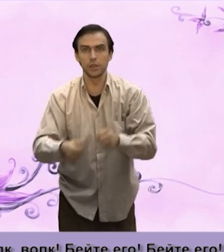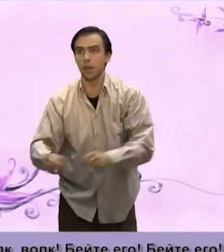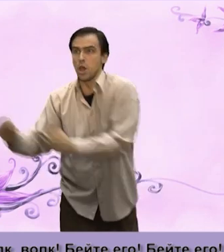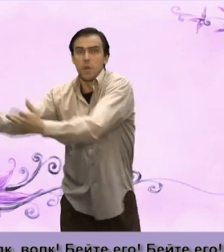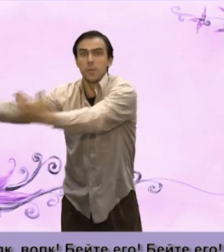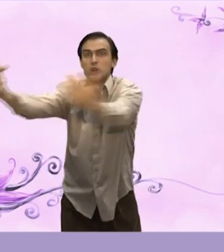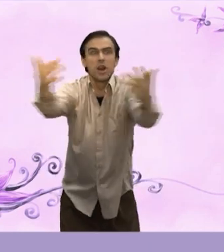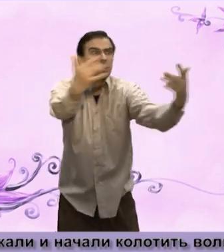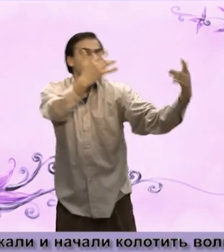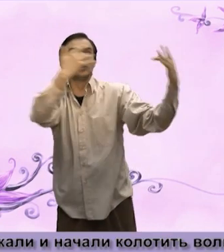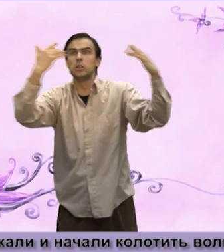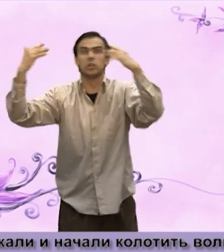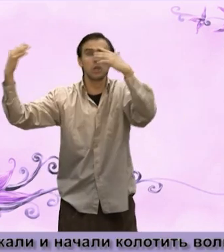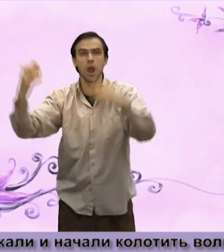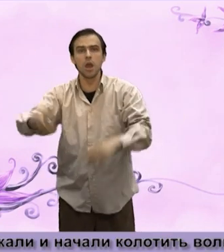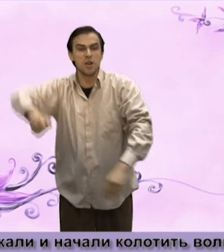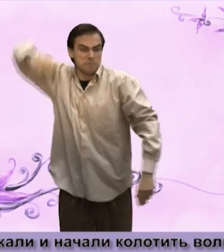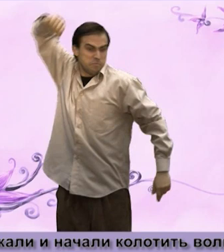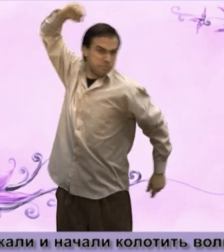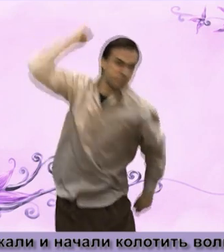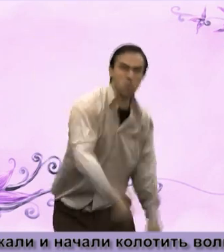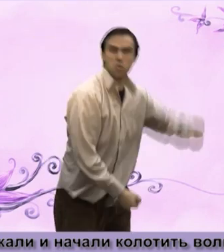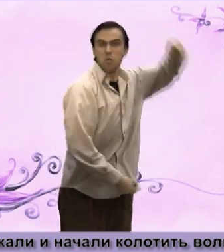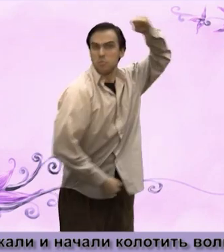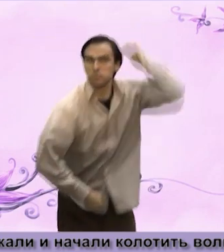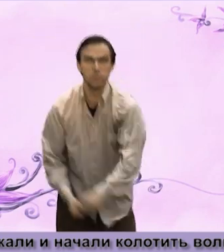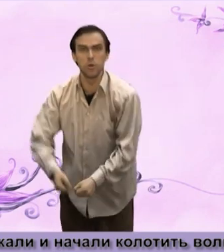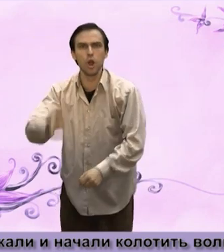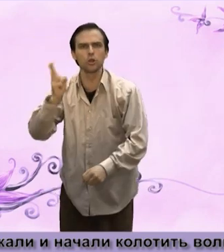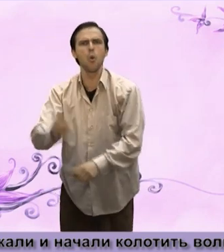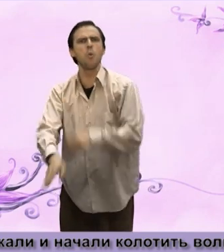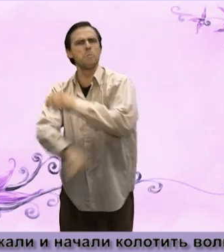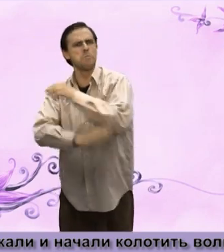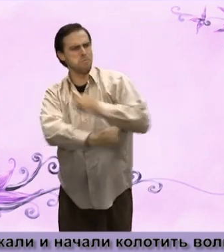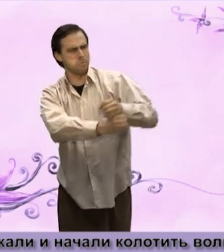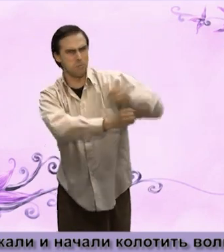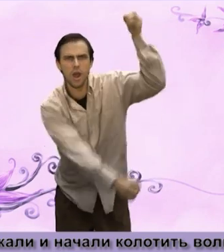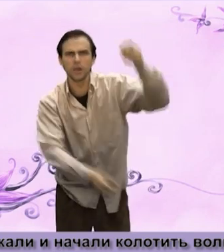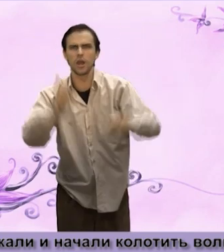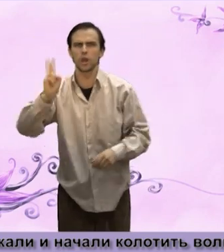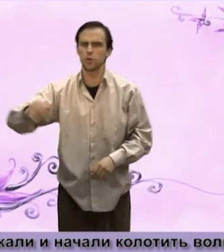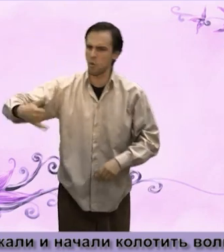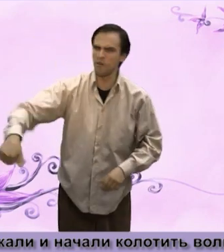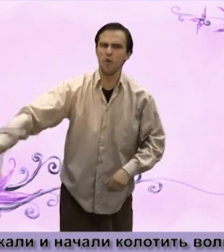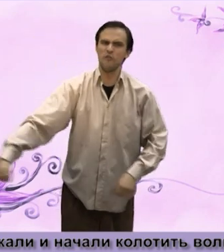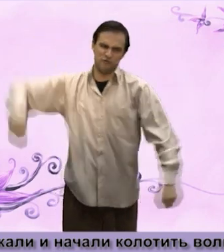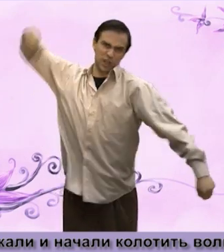его!» Прибежали и начали колотить волка. Кто палками, кто